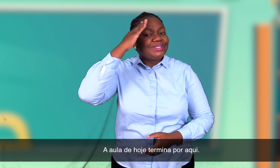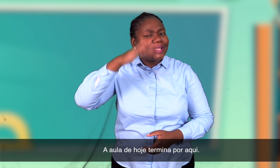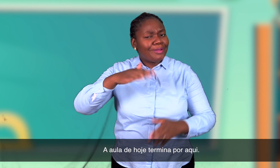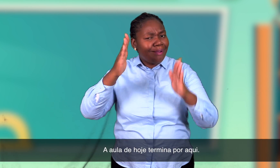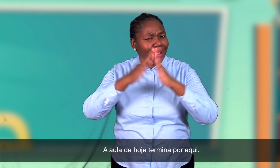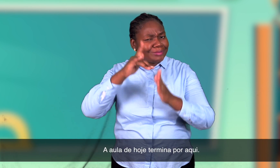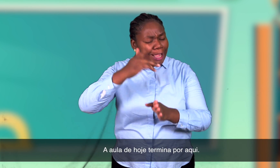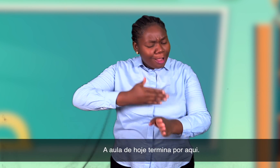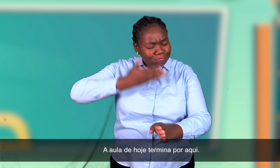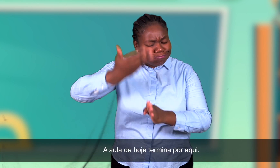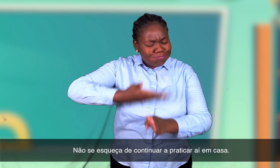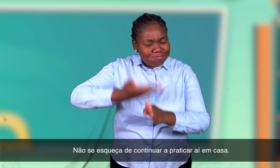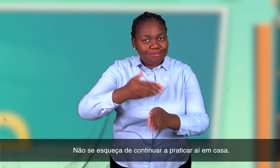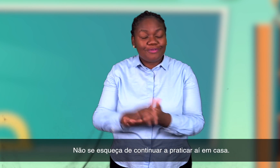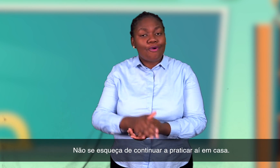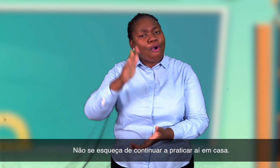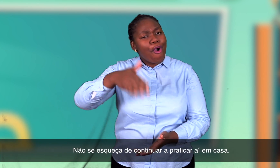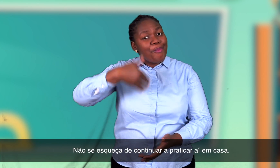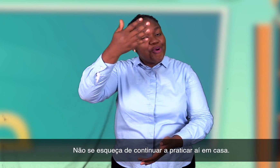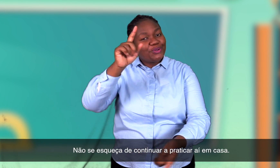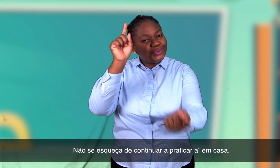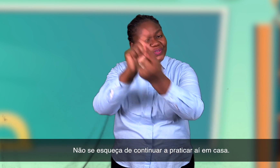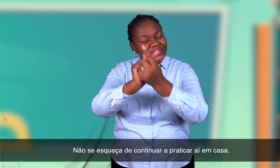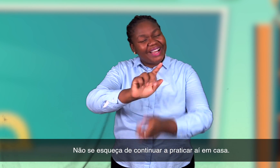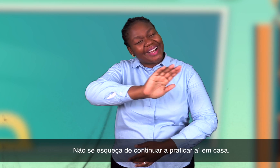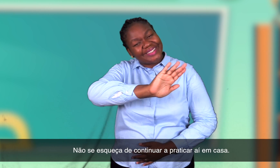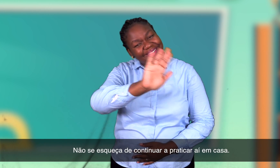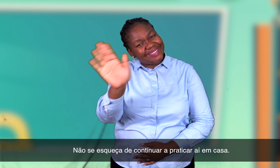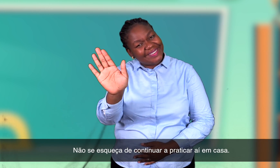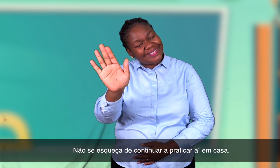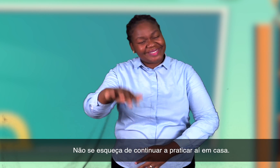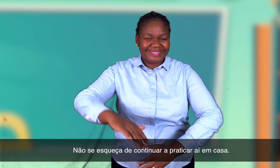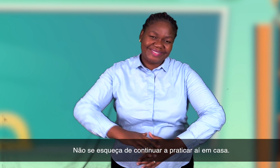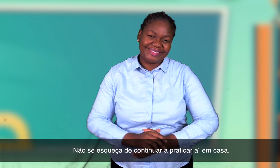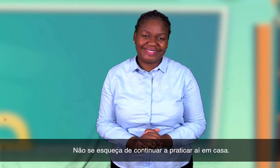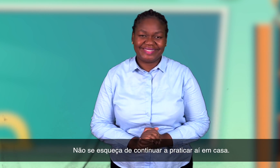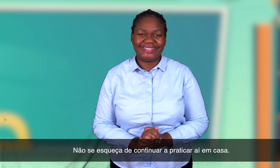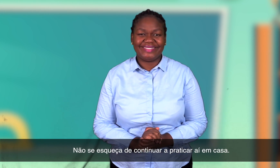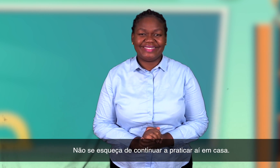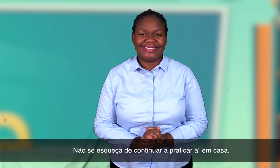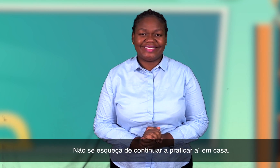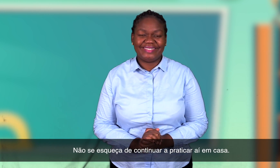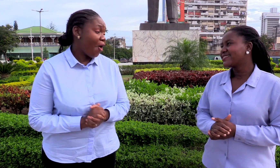A aula de hoje termina por aqui. Não se esqueça de continuar a praticar aí em casa.